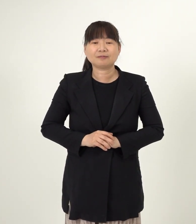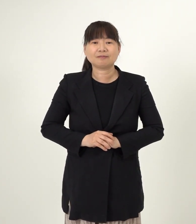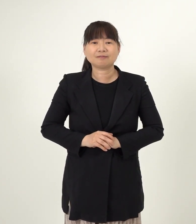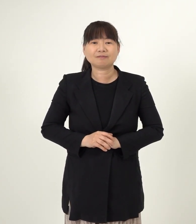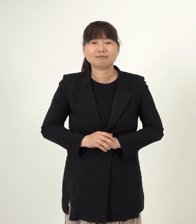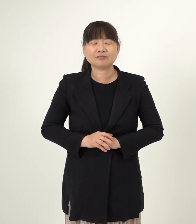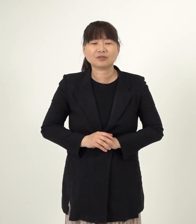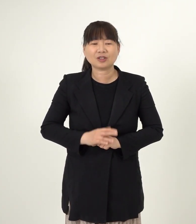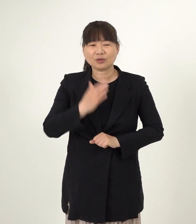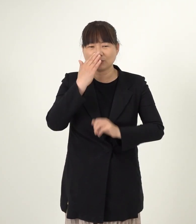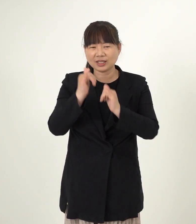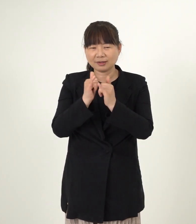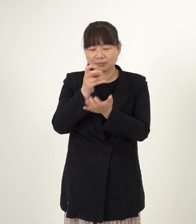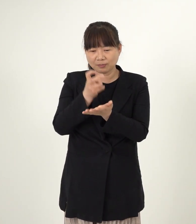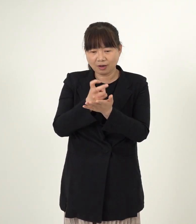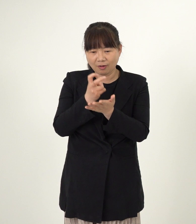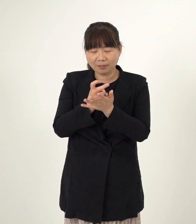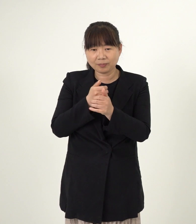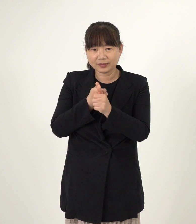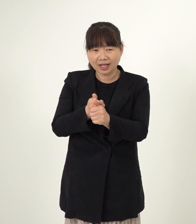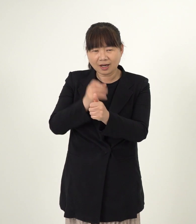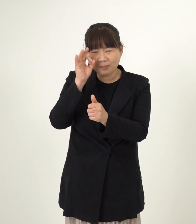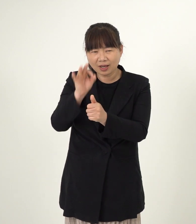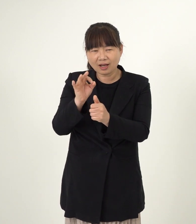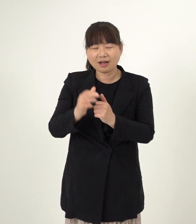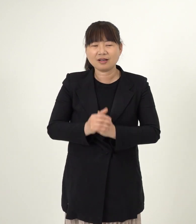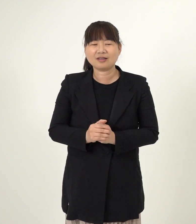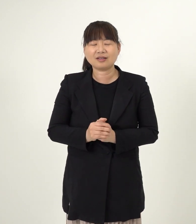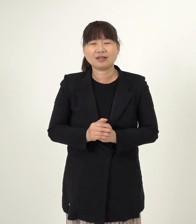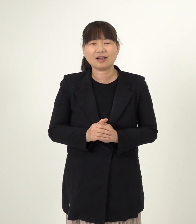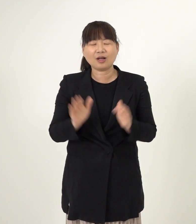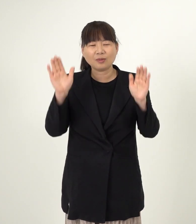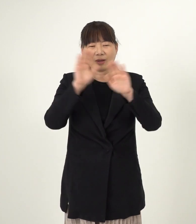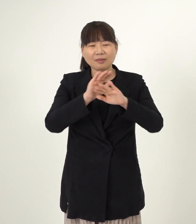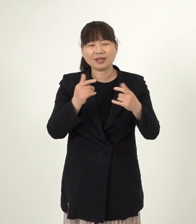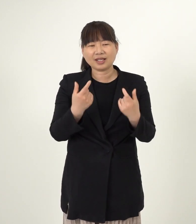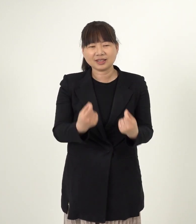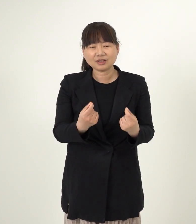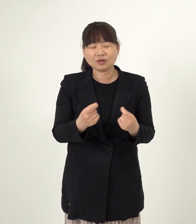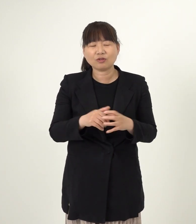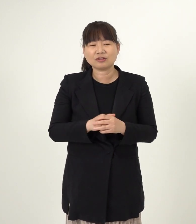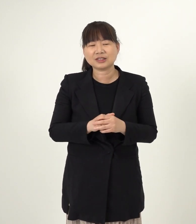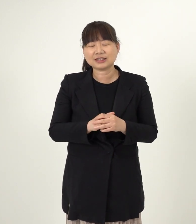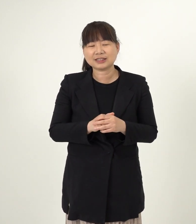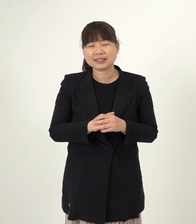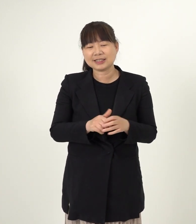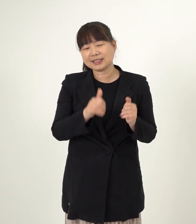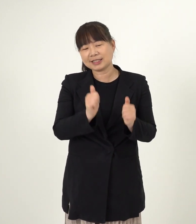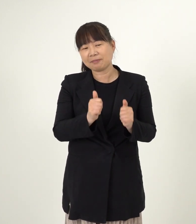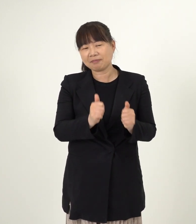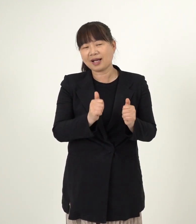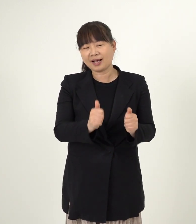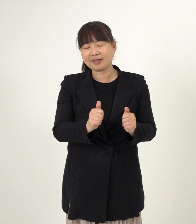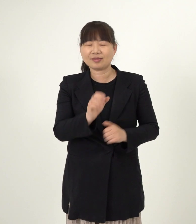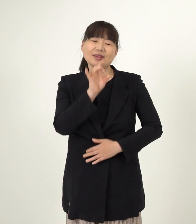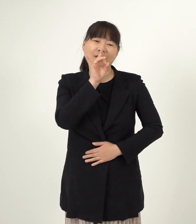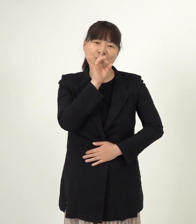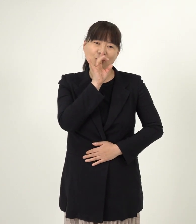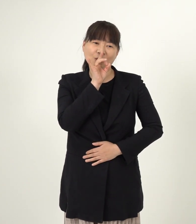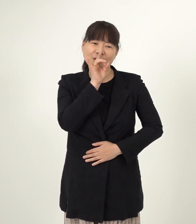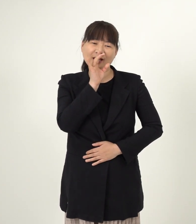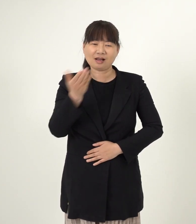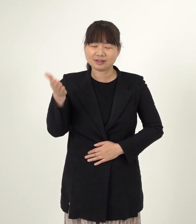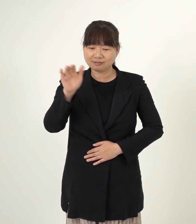분명히 유대인들의 법에 의하면 밤에 그런 신문과 또 재판이 진행되어서는 안